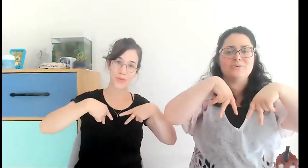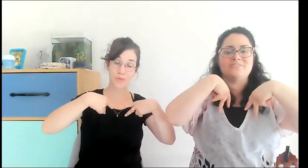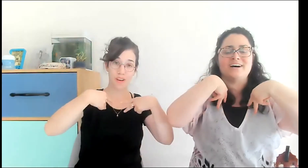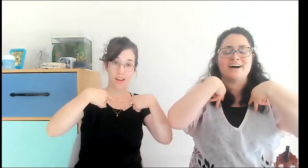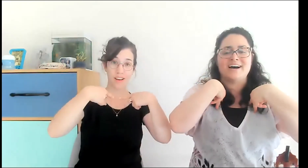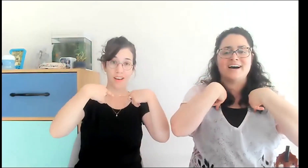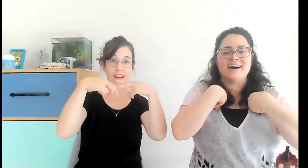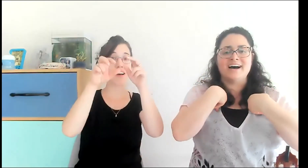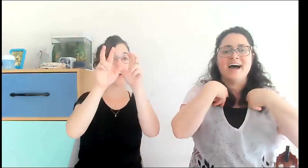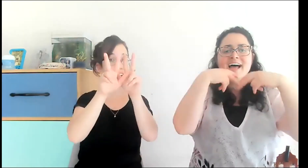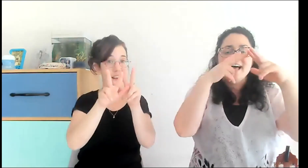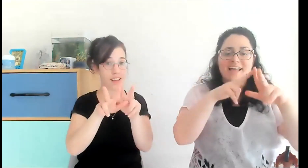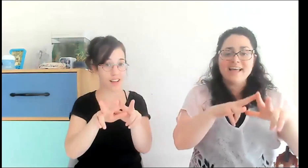ואשובה אל